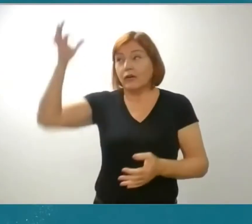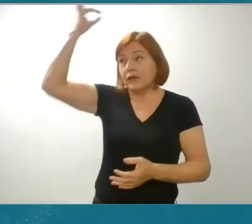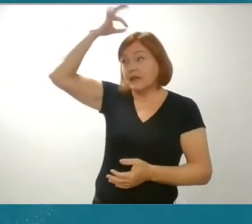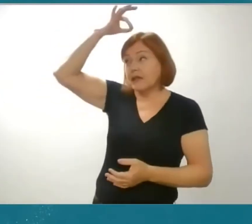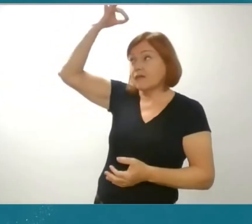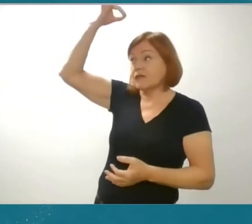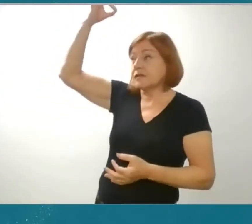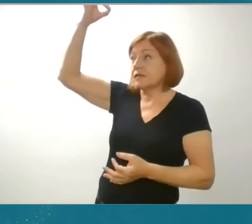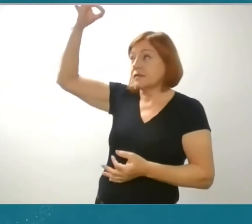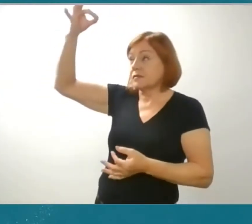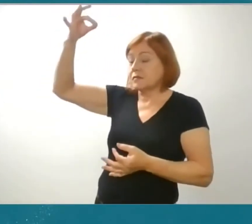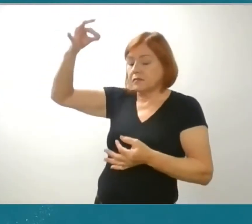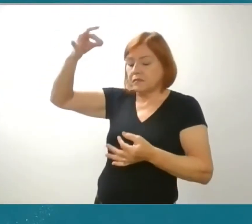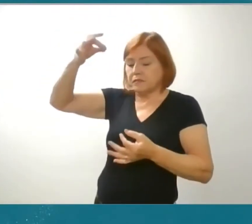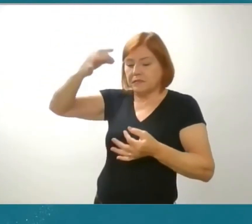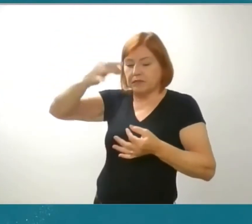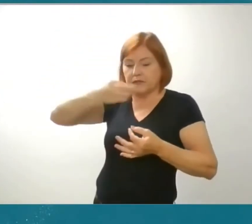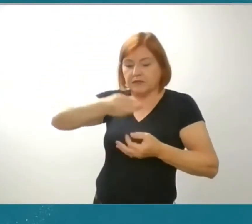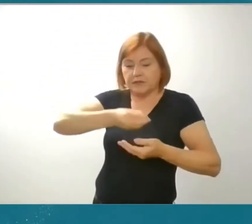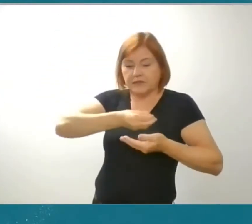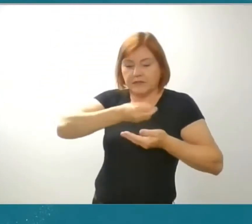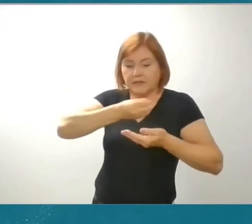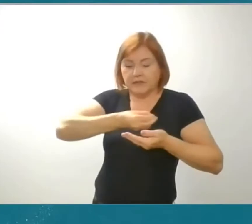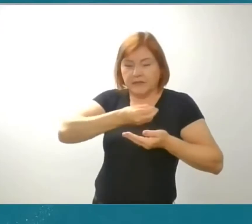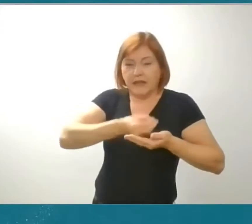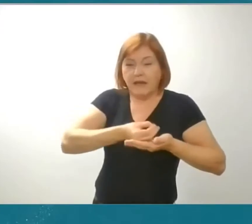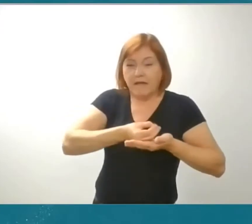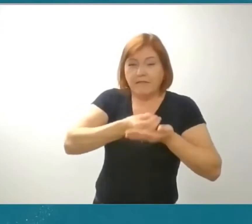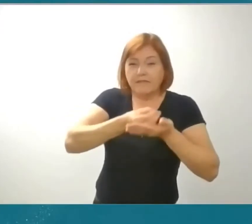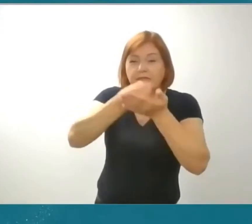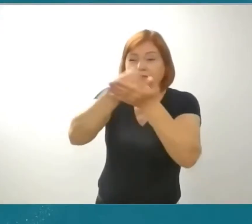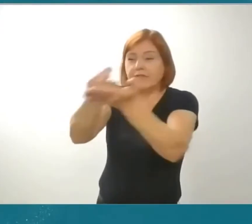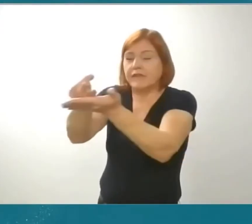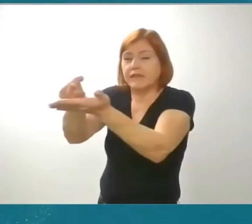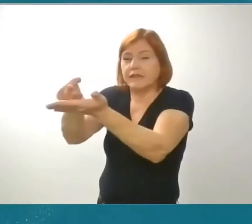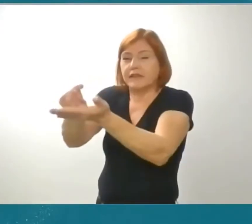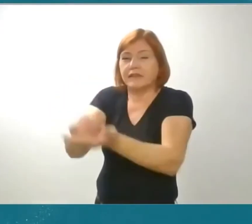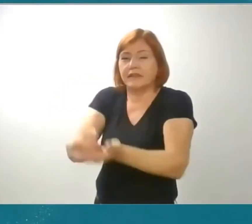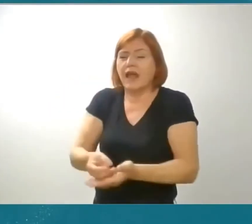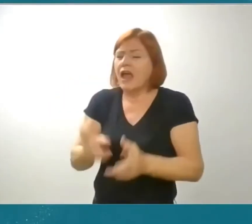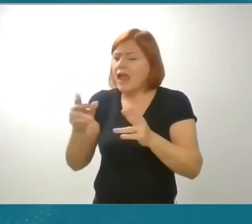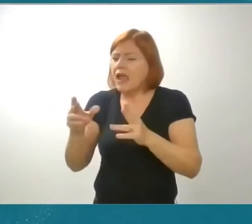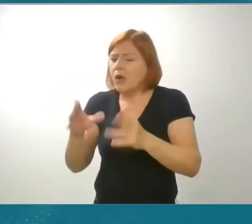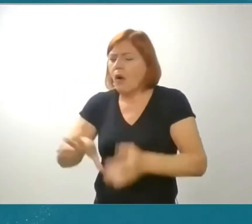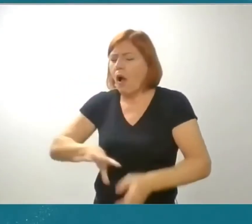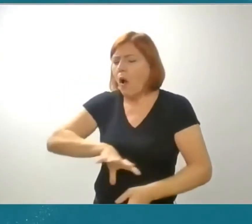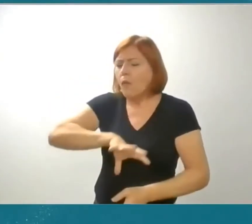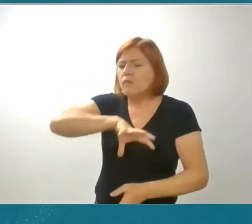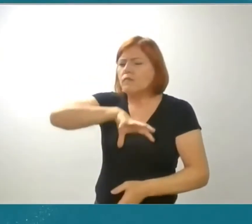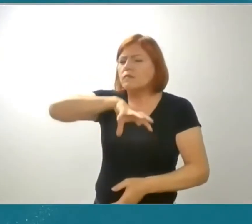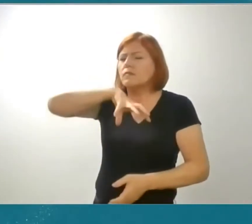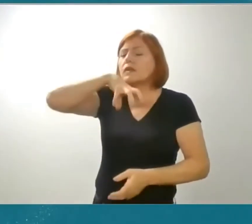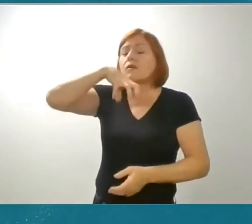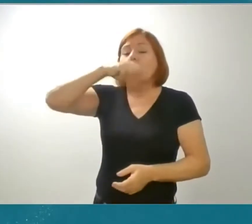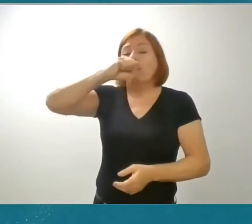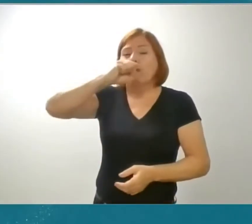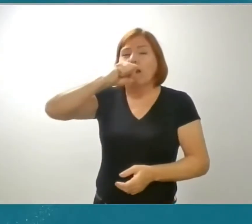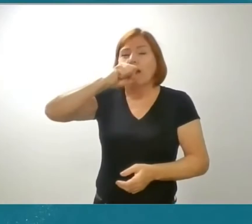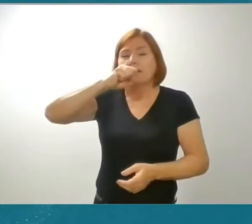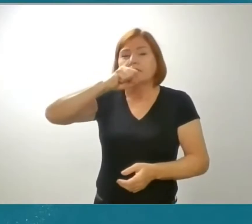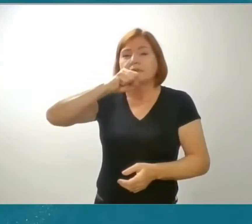onde eu estou, e vocês estarão também no Pai, né? Isso vai se confirmar aqui para frente.